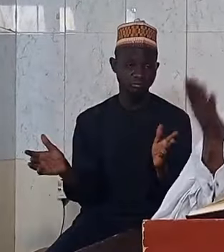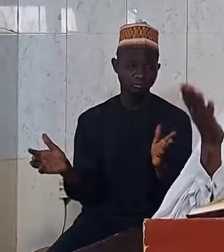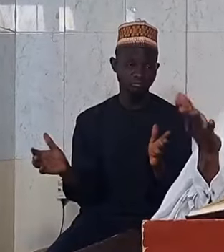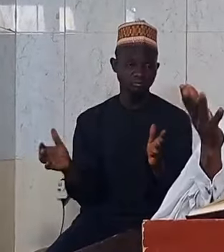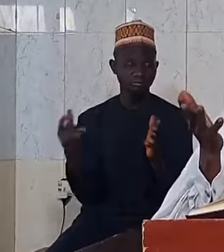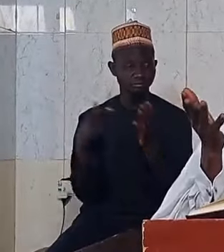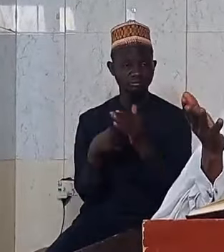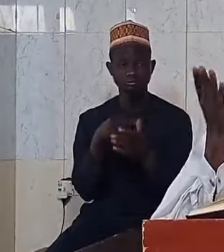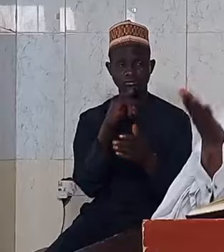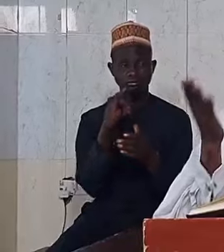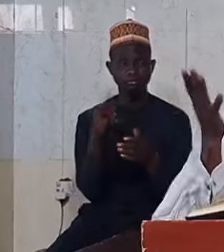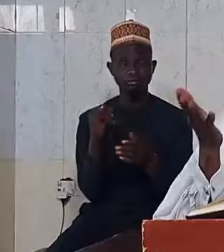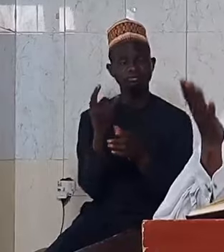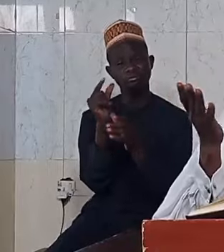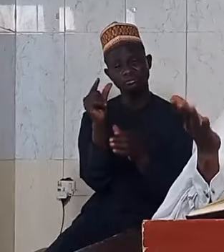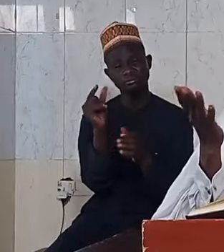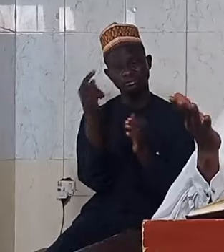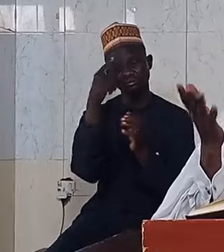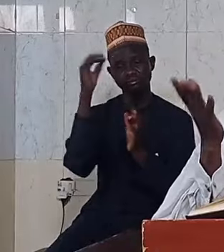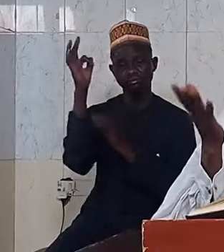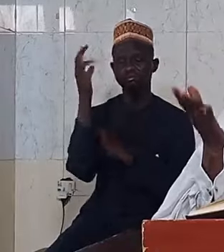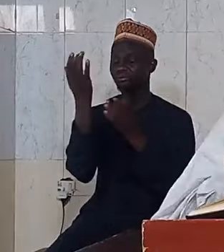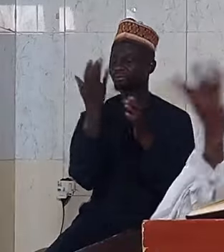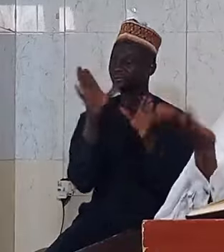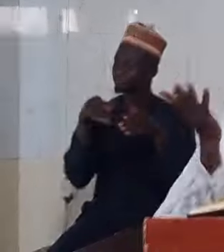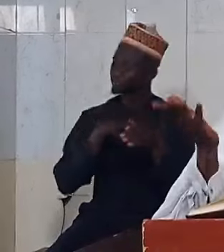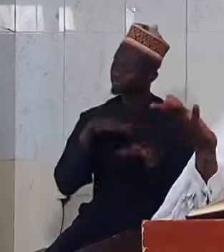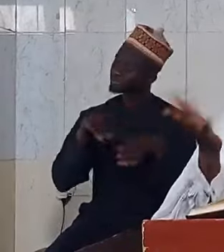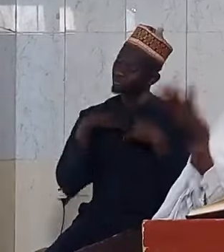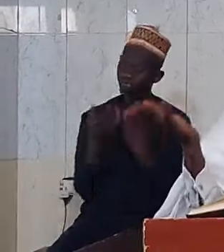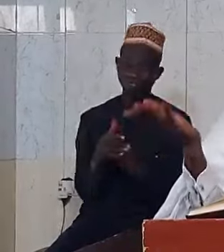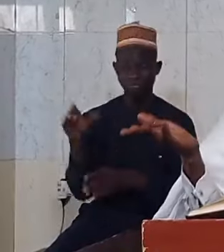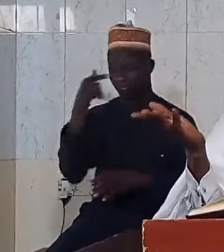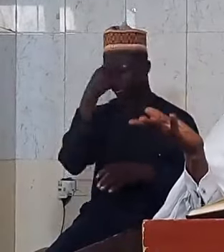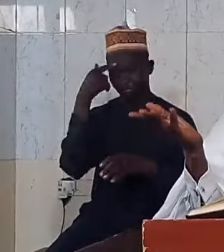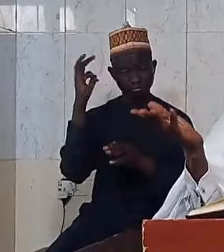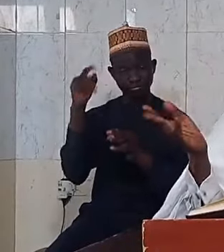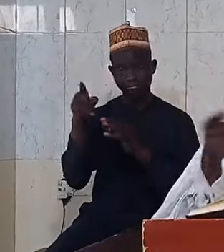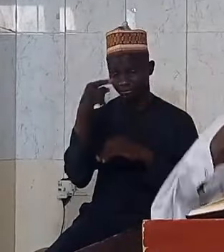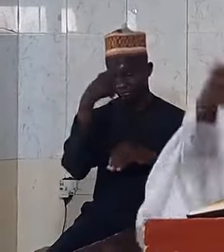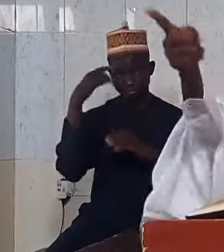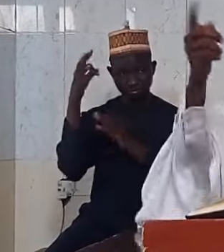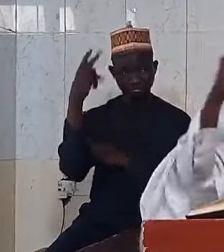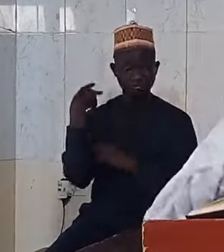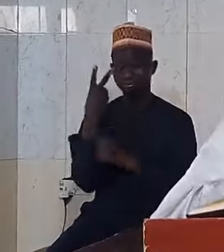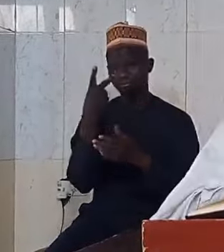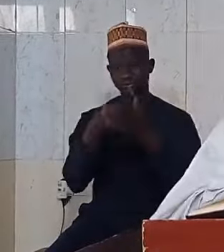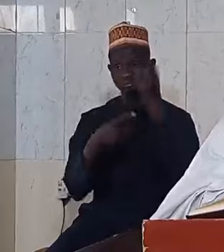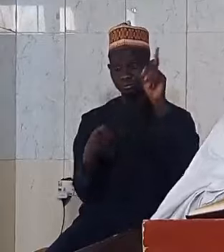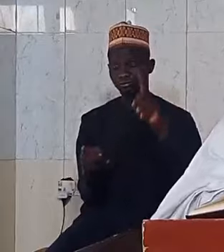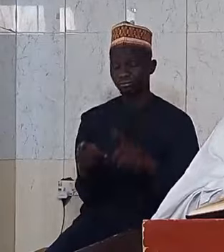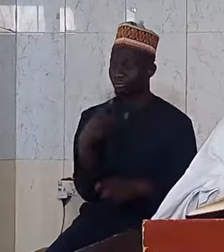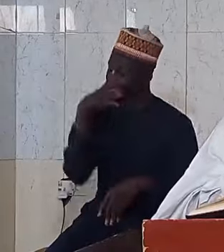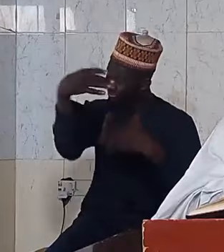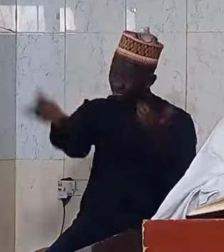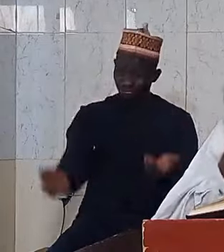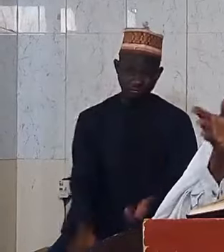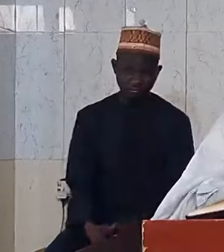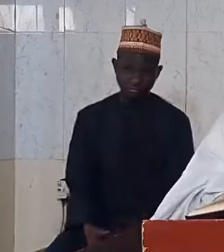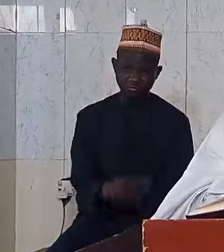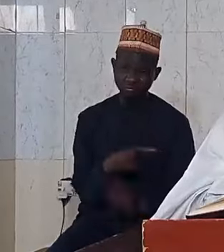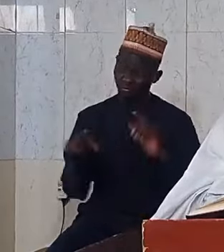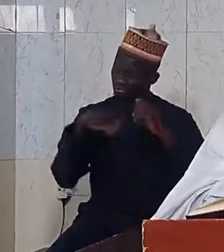kuma wannan abun ƙaramin abu ne a gunka ya Allah ina roƙonka kai min shi don falalarka ka yi mamakin irin yadda Allah zai maka amma